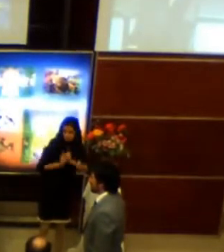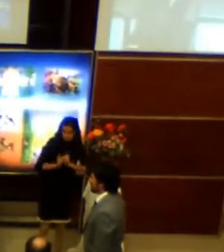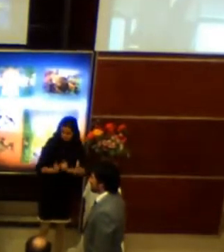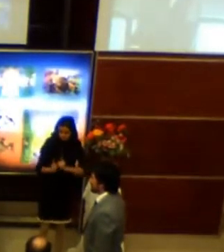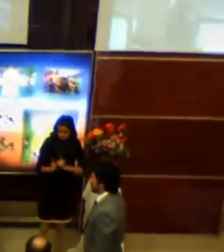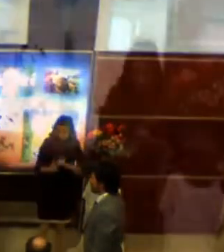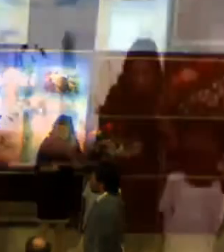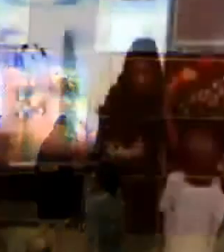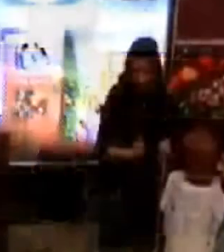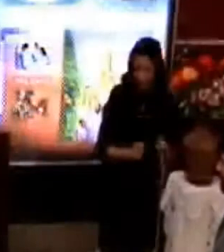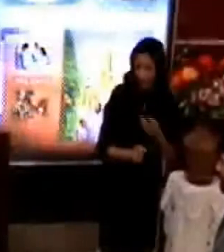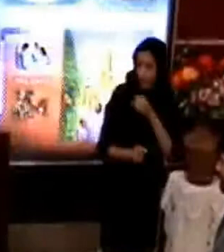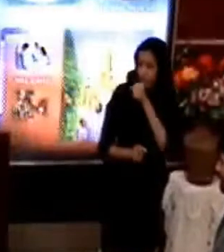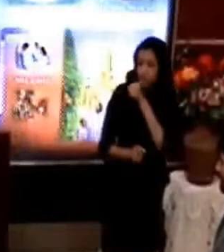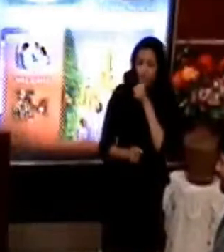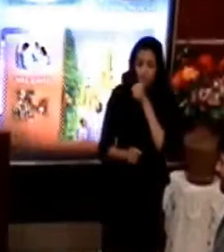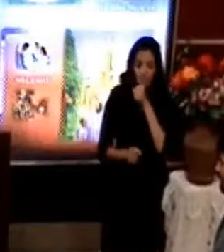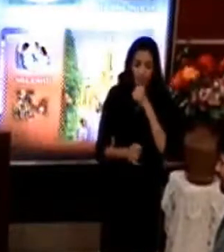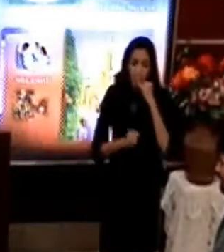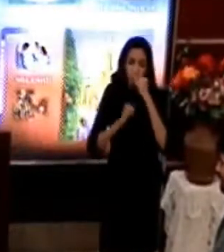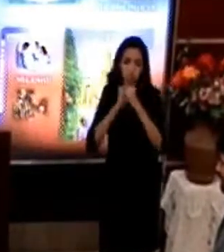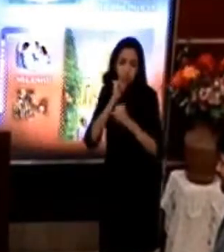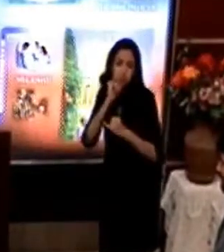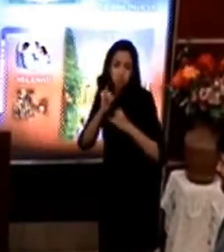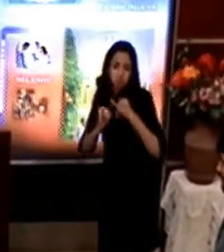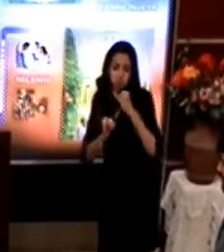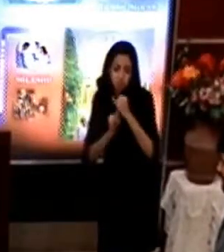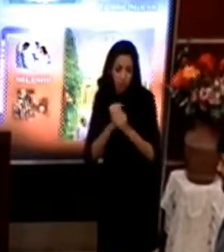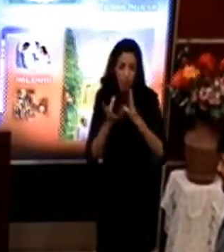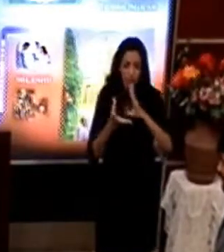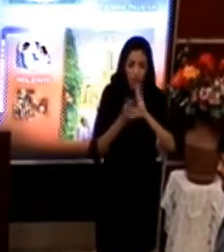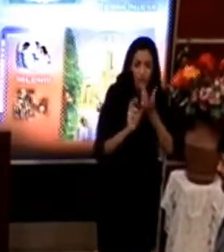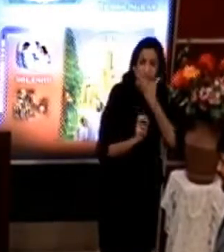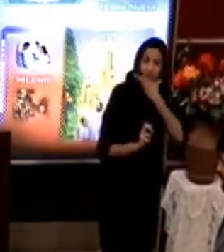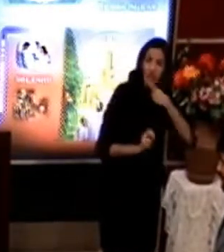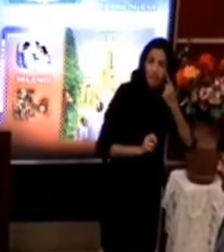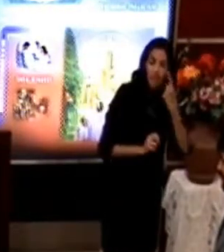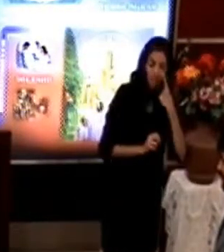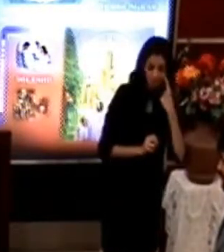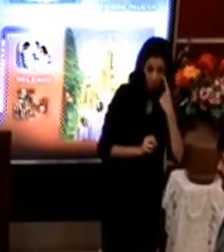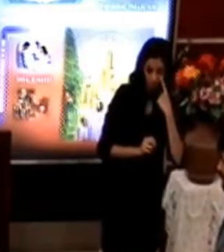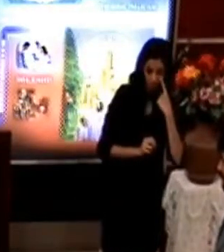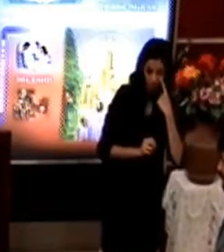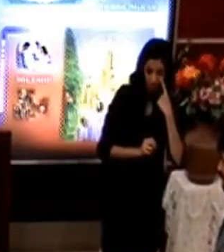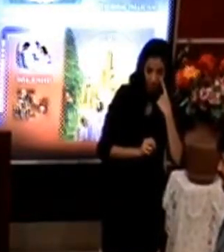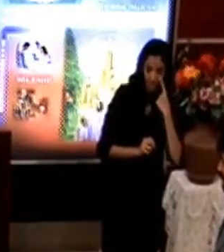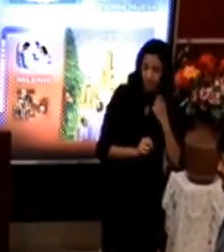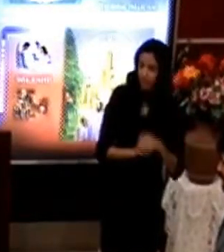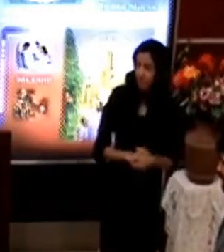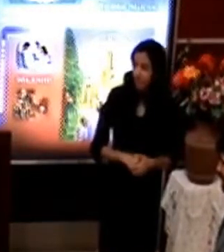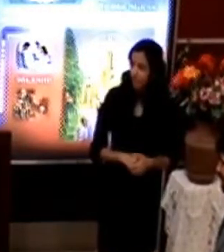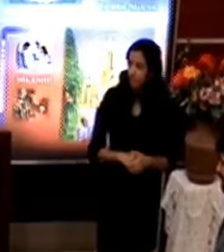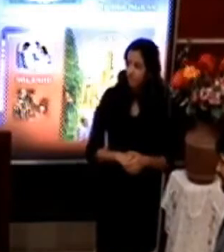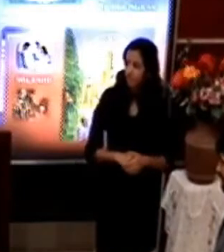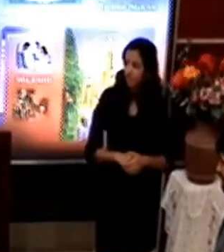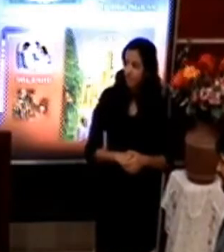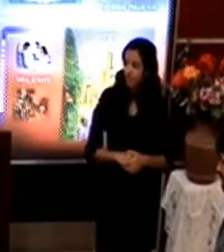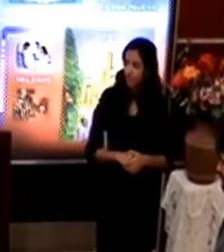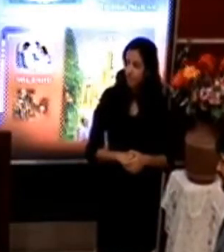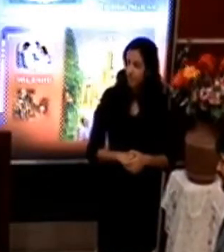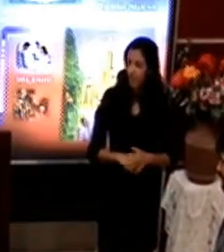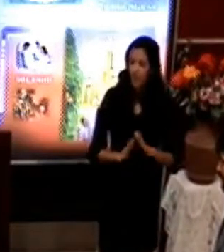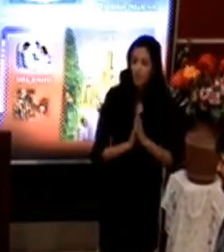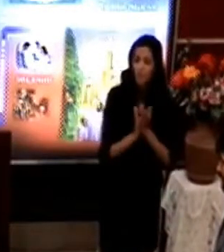el micrófono en las manos de él para que él nos cuente cómo llegó a conocer la verdad eterna al fin